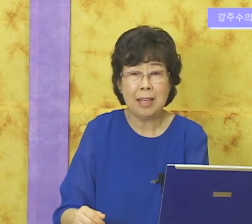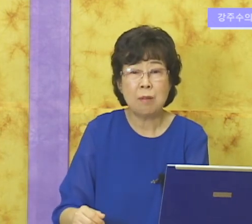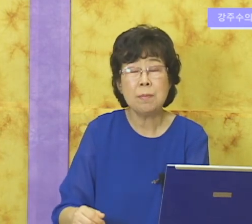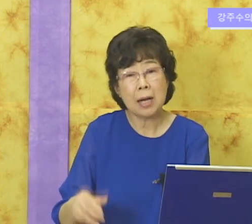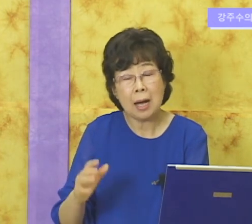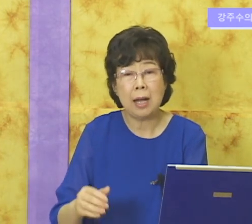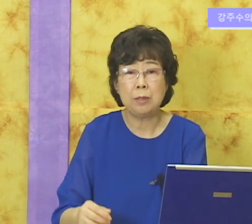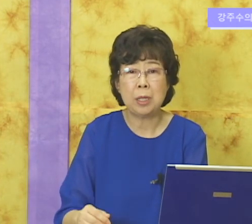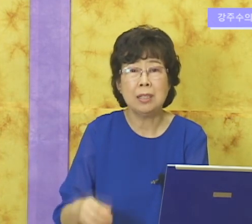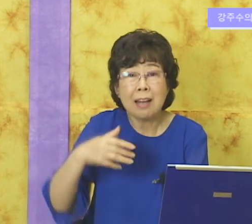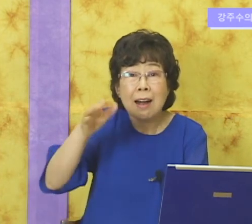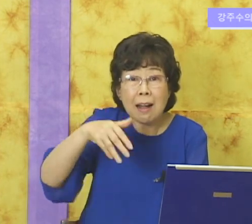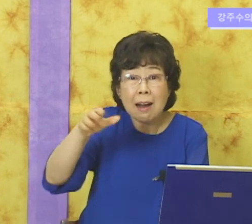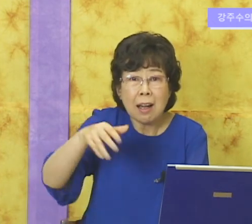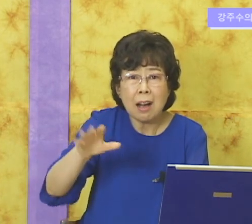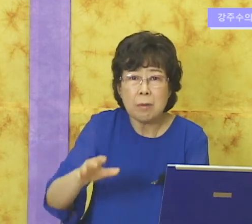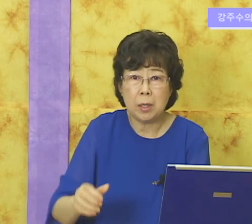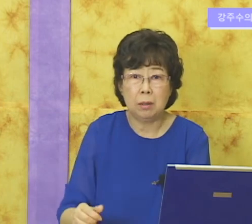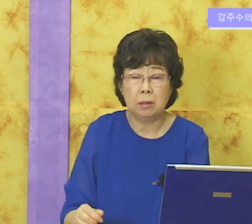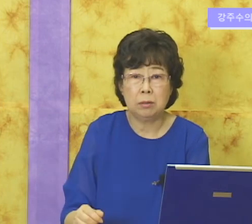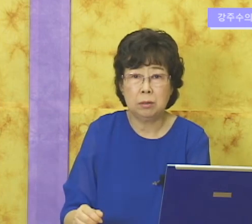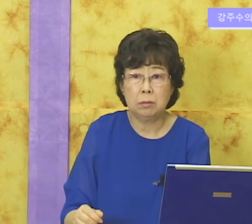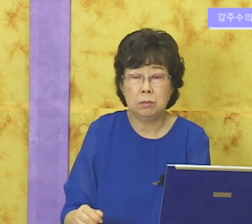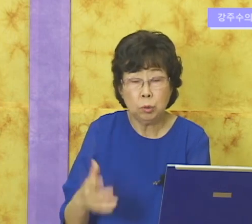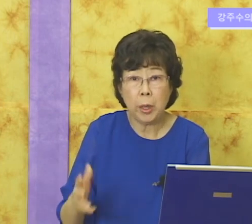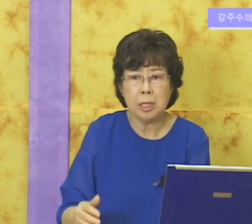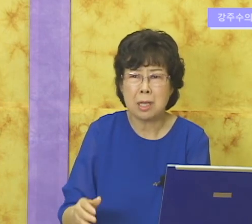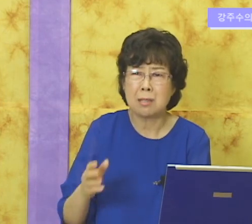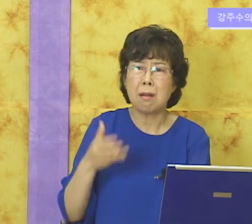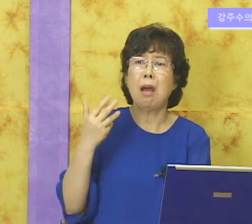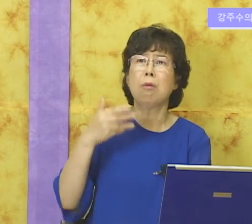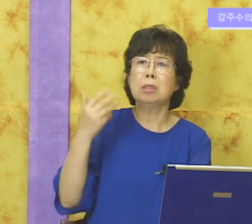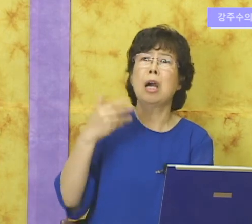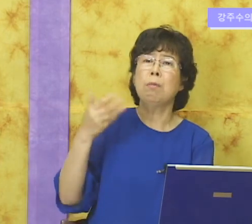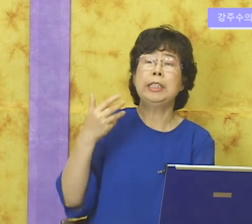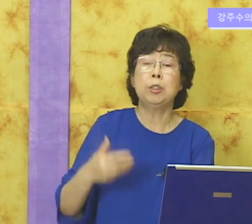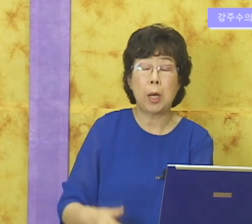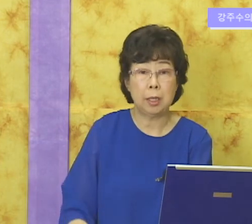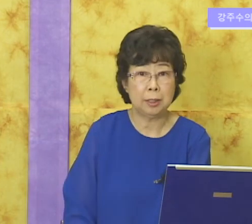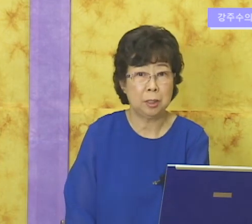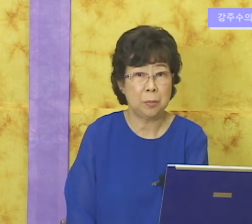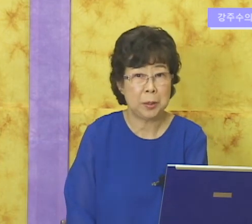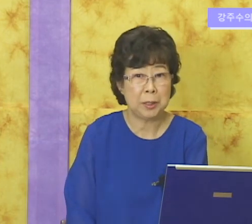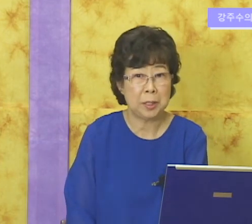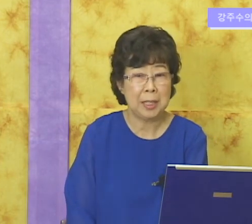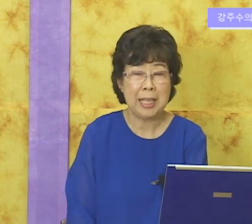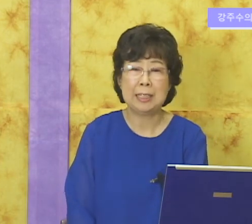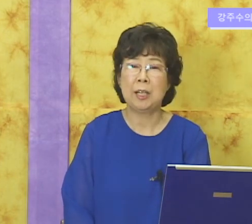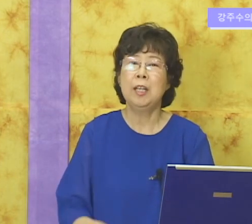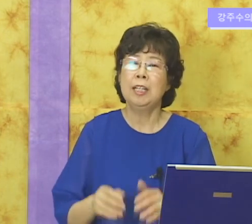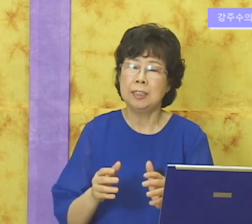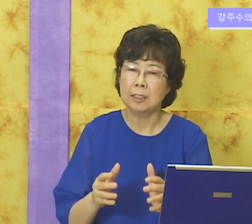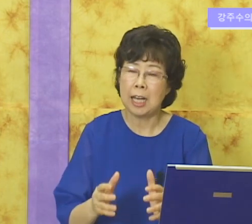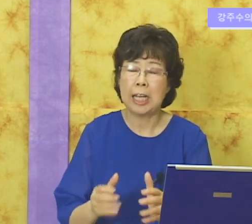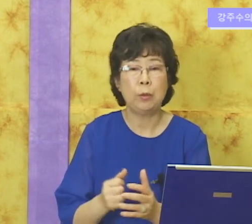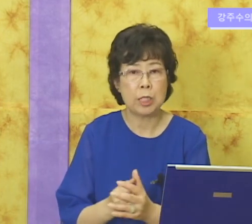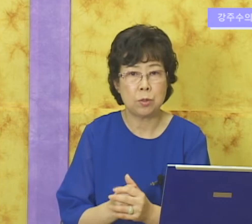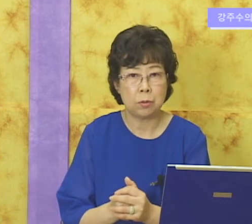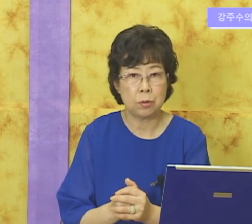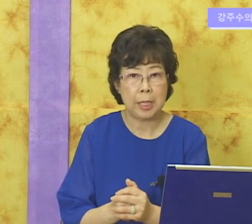한 번만 가라 해도 되는데 가라 하면 농아인 입장에서 가라고 자꾸만 재촉하는 것처럼 보이죠. 해서 적당한 횟수